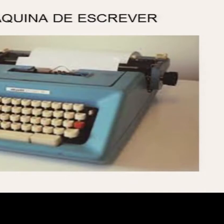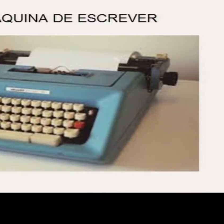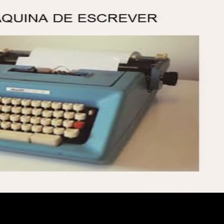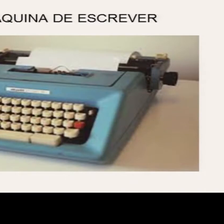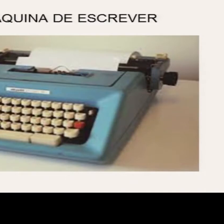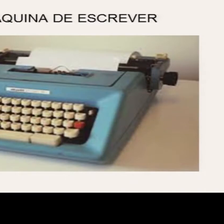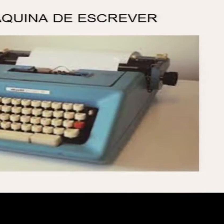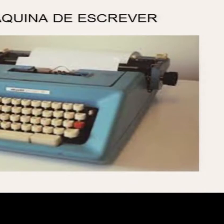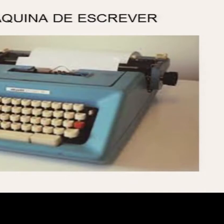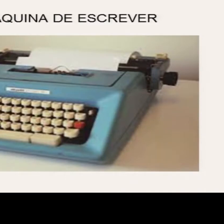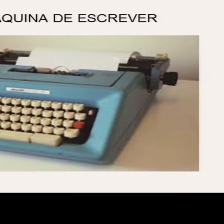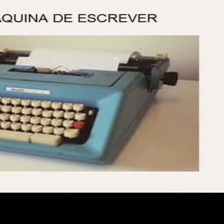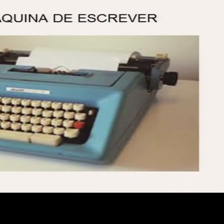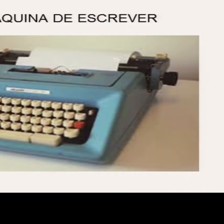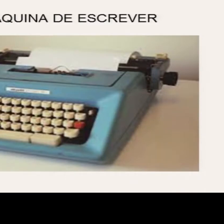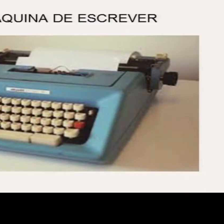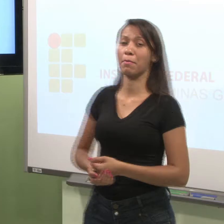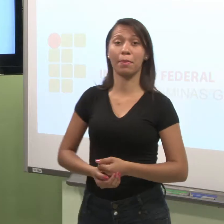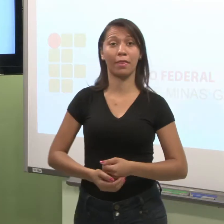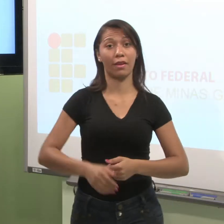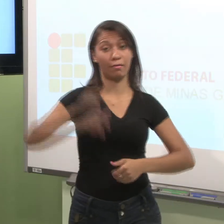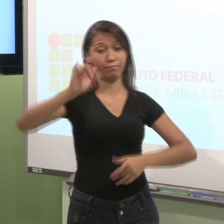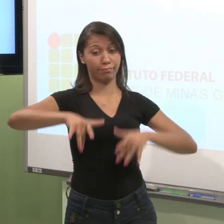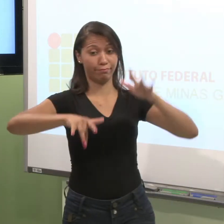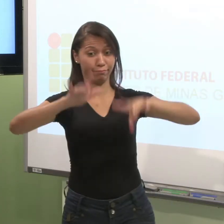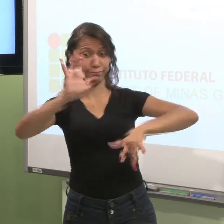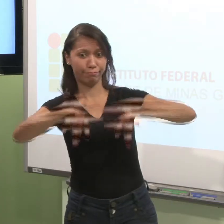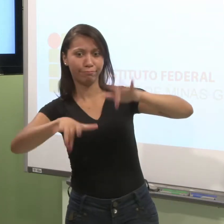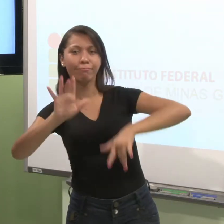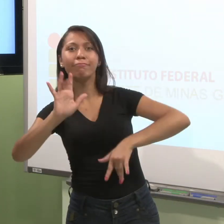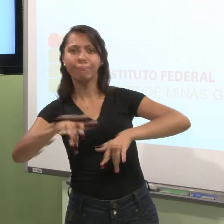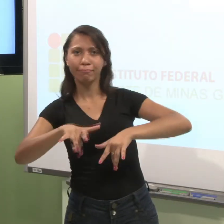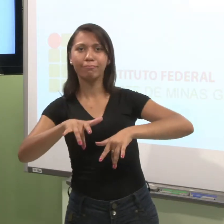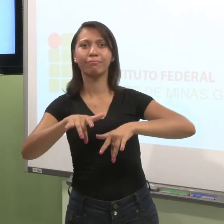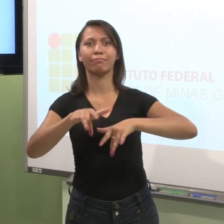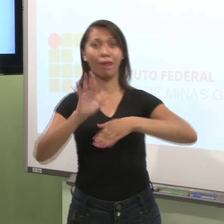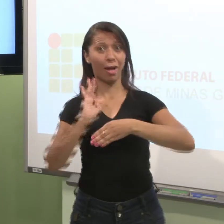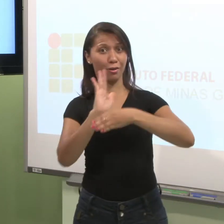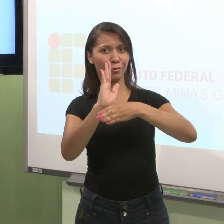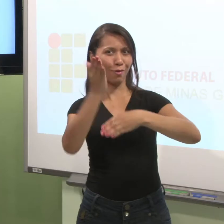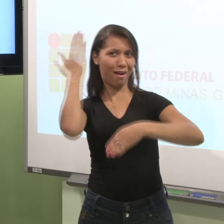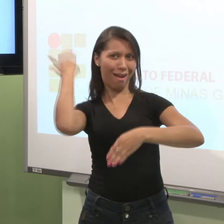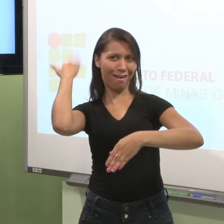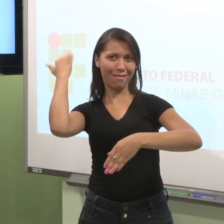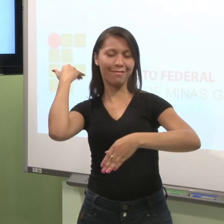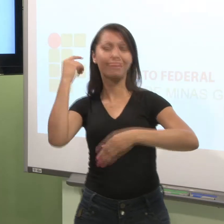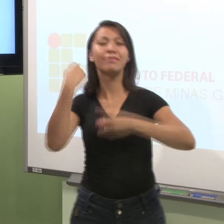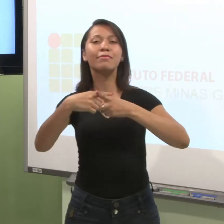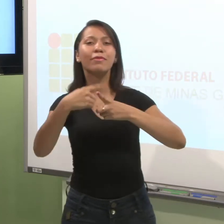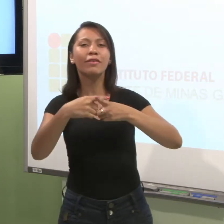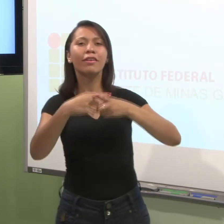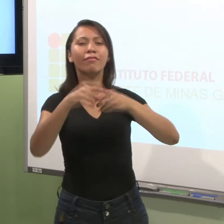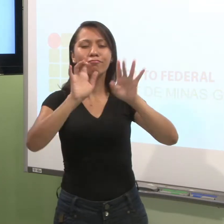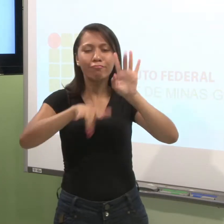Esse primeiro avanço foi bastante útil para quem precisava, com certa frequência, redigir textos,